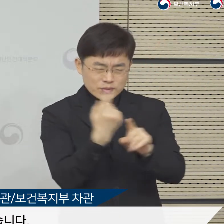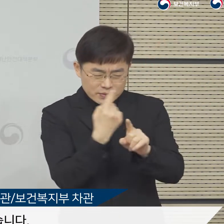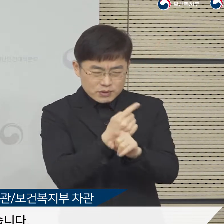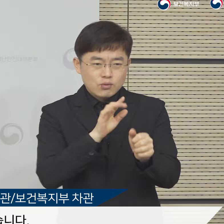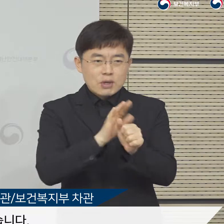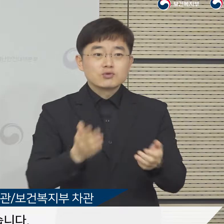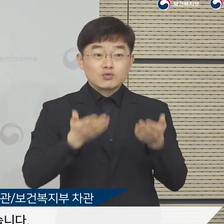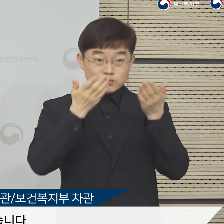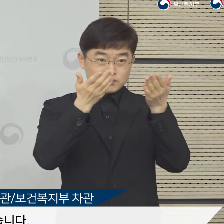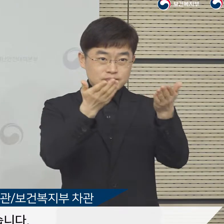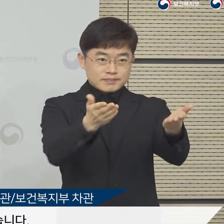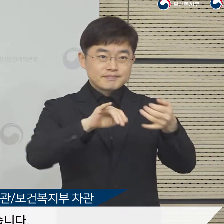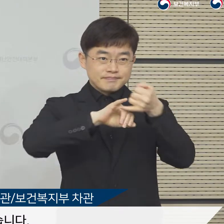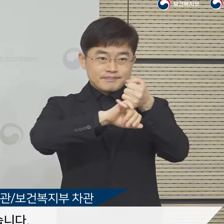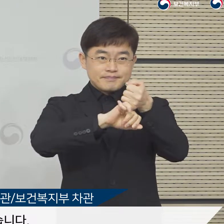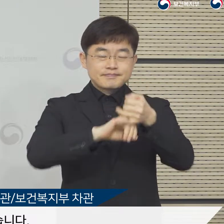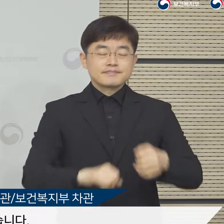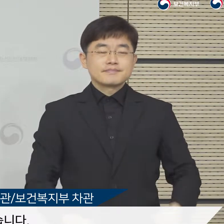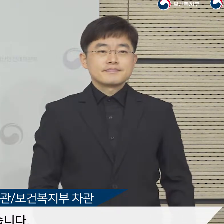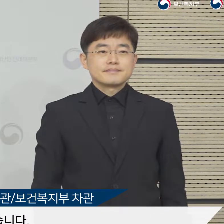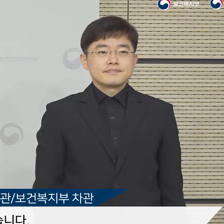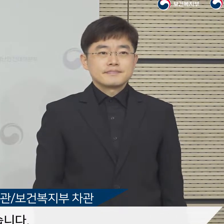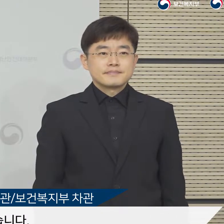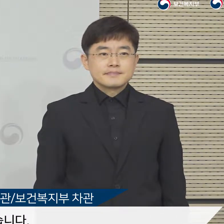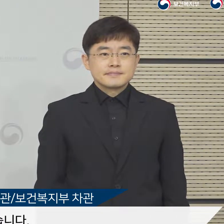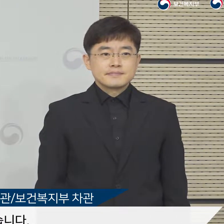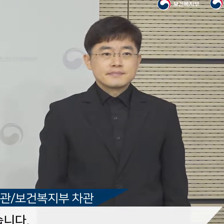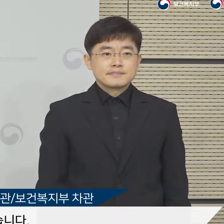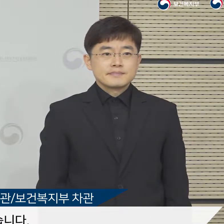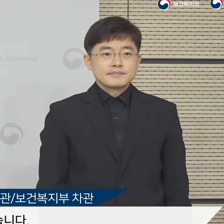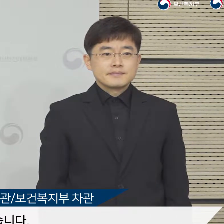수 있도록 최선을 다하겠습니다.